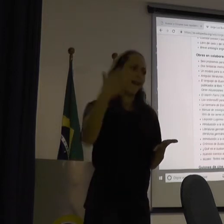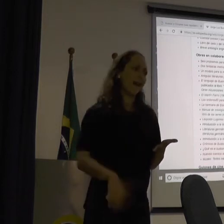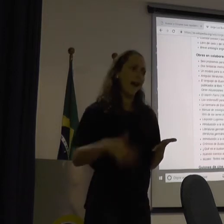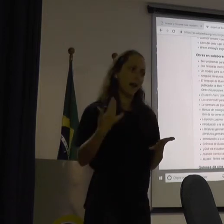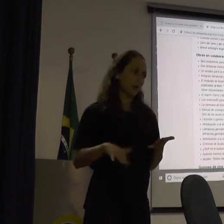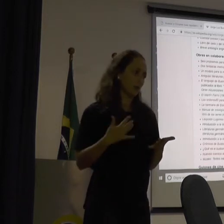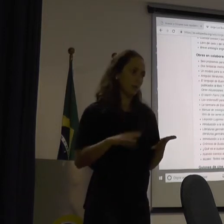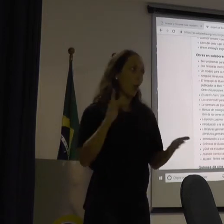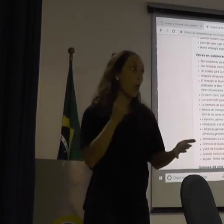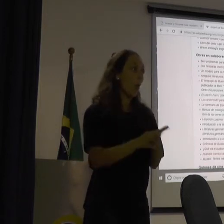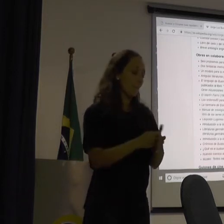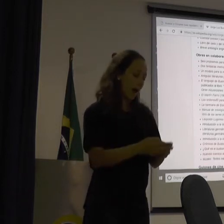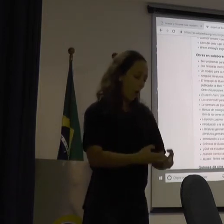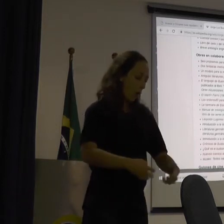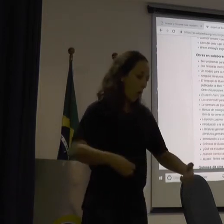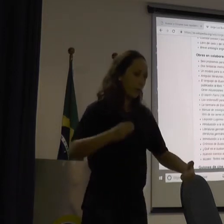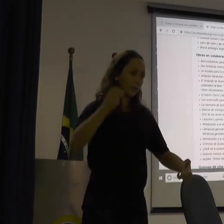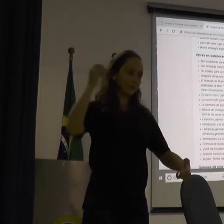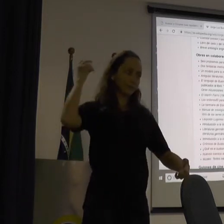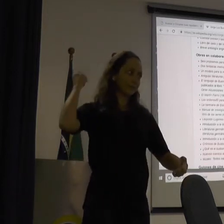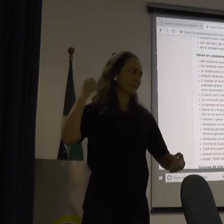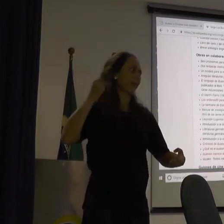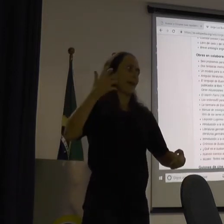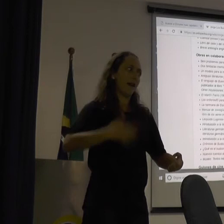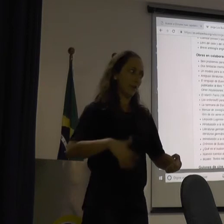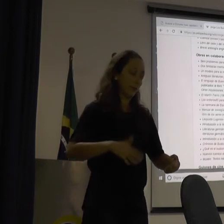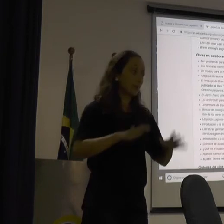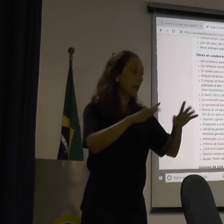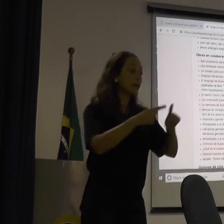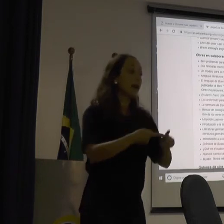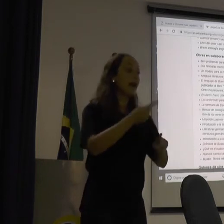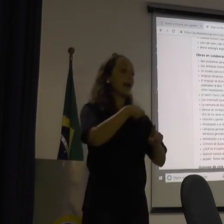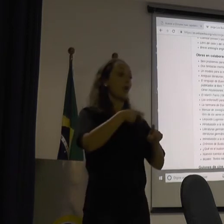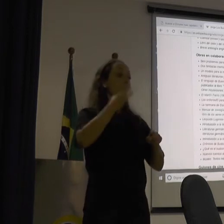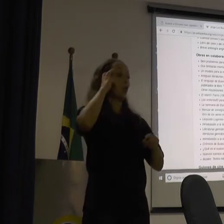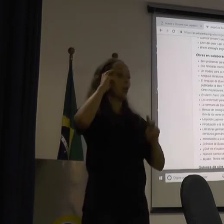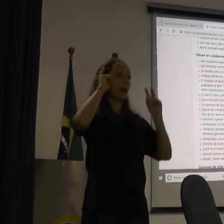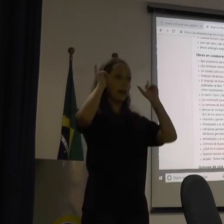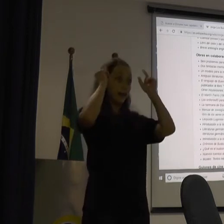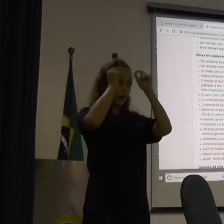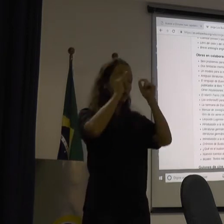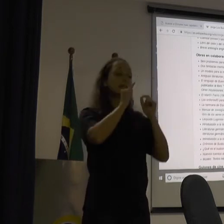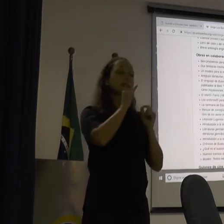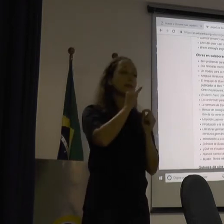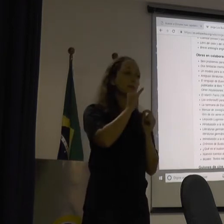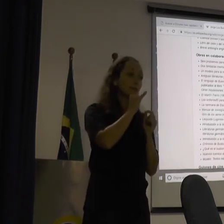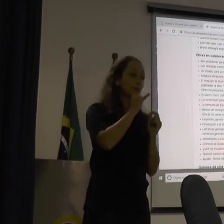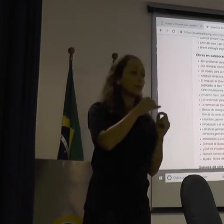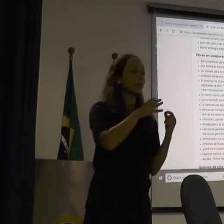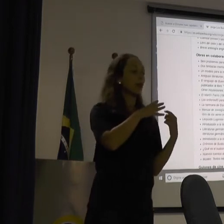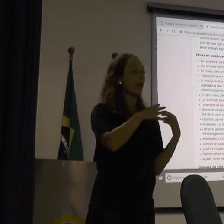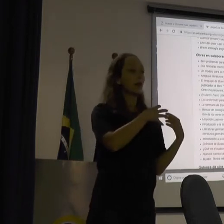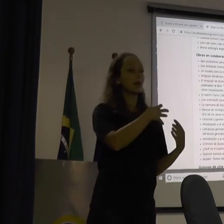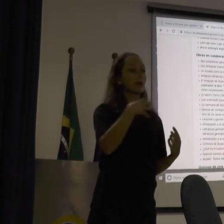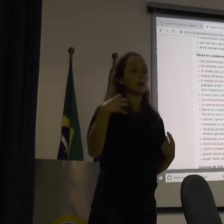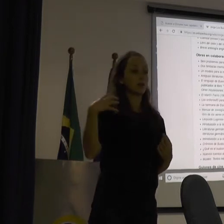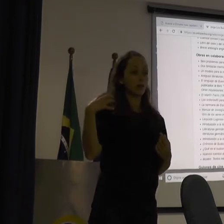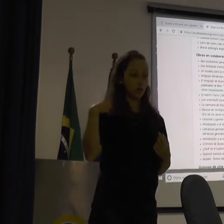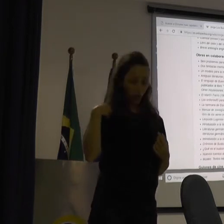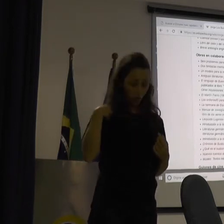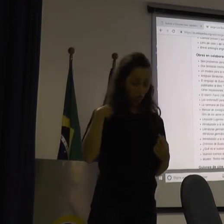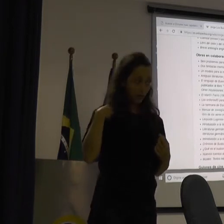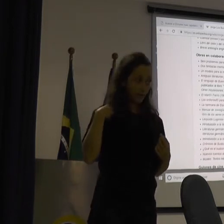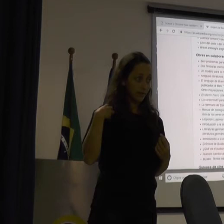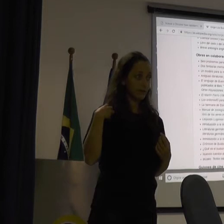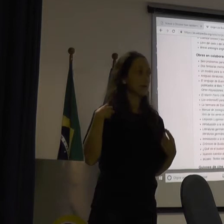acesso. Mas a cultura grega não. Ele falou, toda a obra do Platão, o Sócrates é outro grande exemplo. O Sócrates, o grande mestre Sócrates,